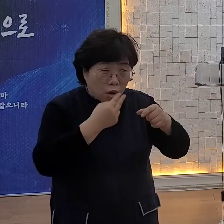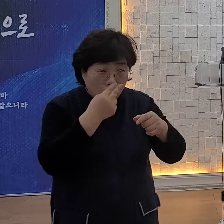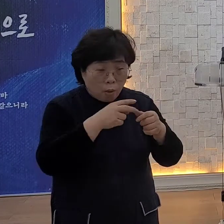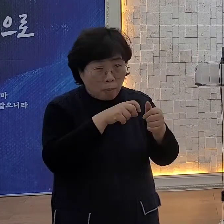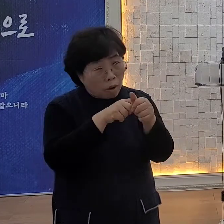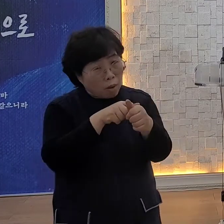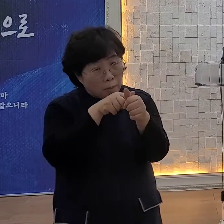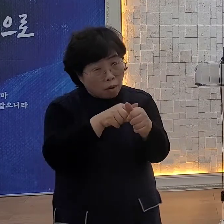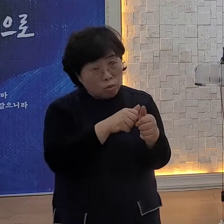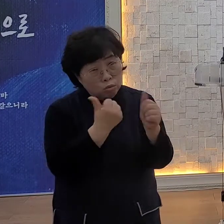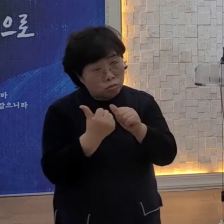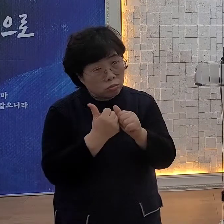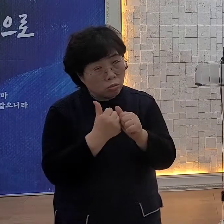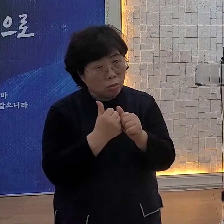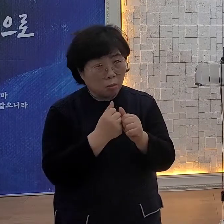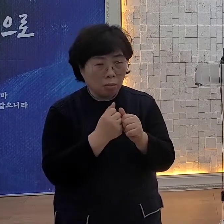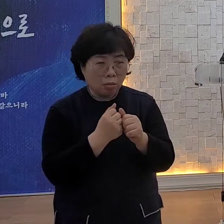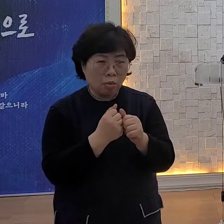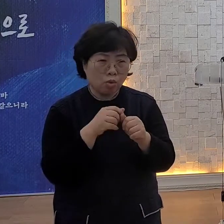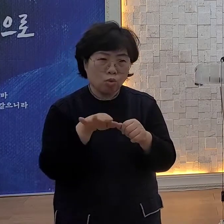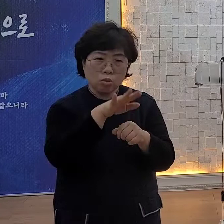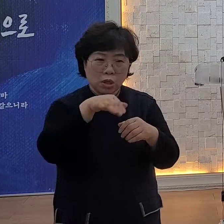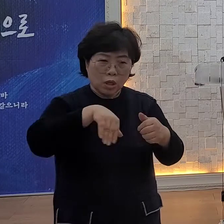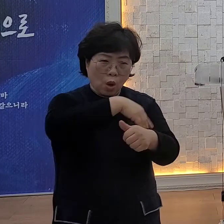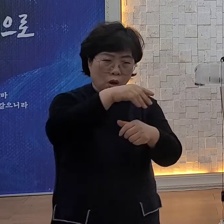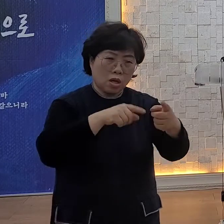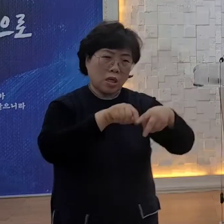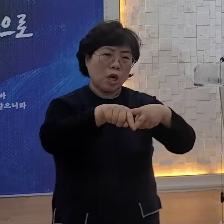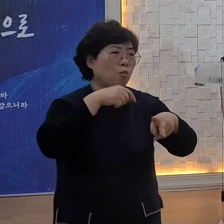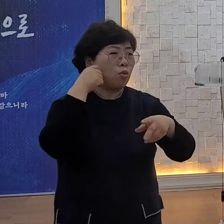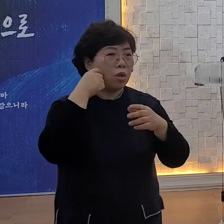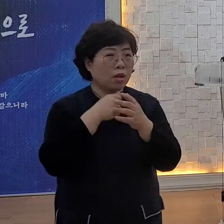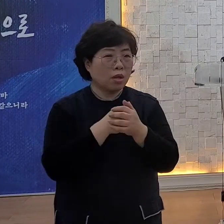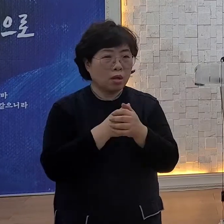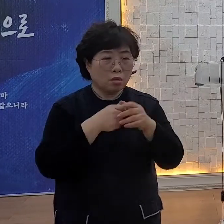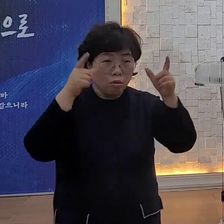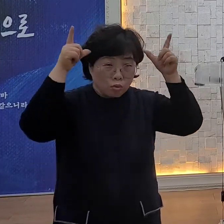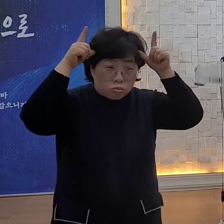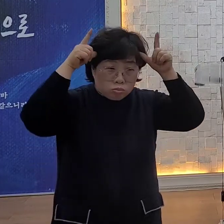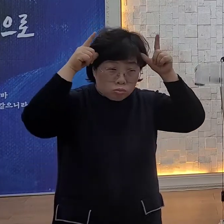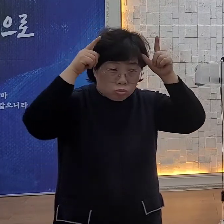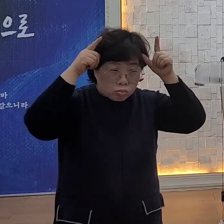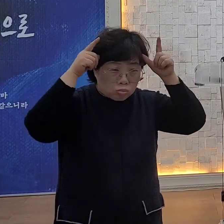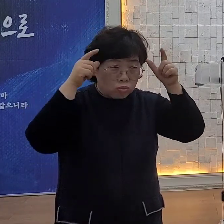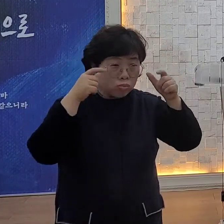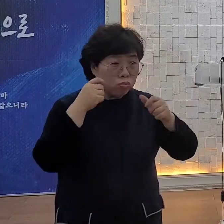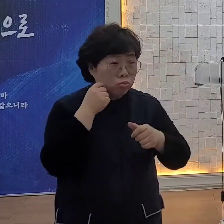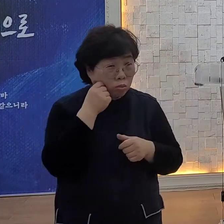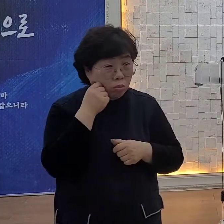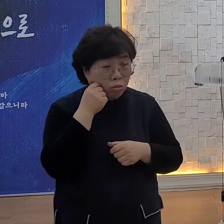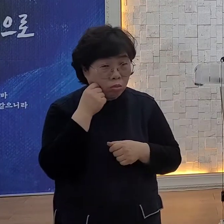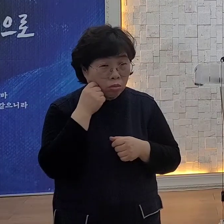그래요. 이 홍수가 왔을 때. 왜 수영 못하는